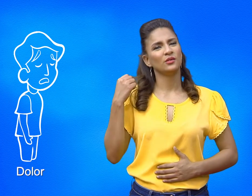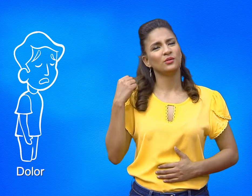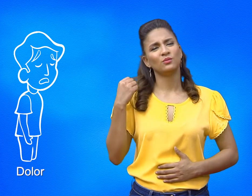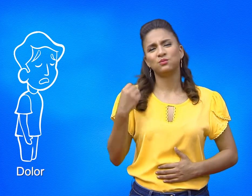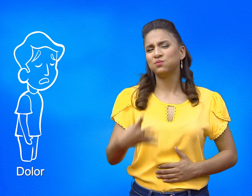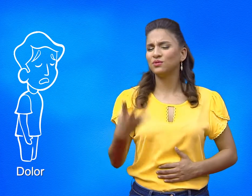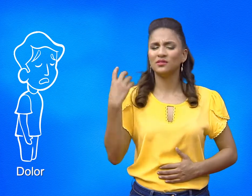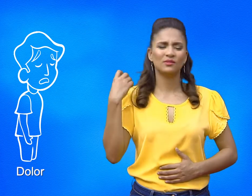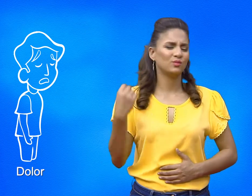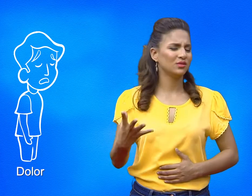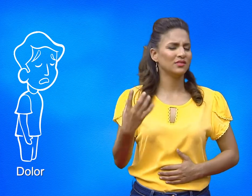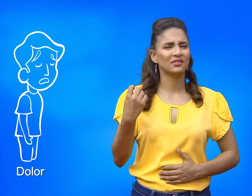dolor